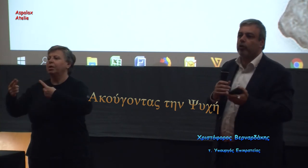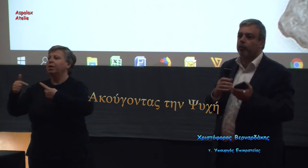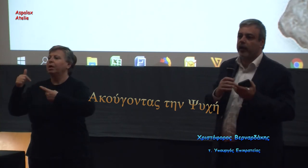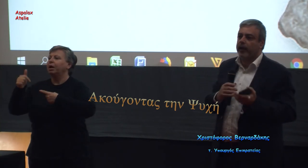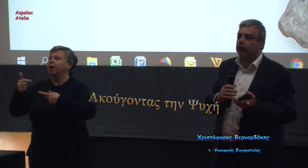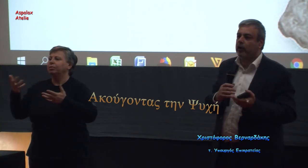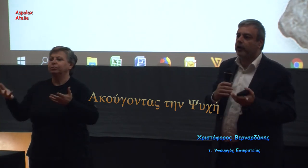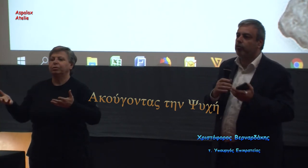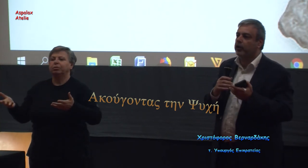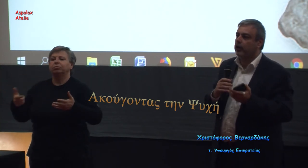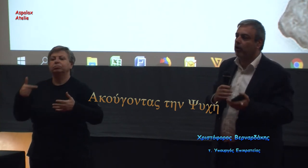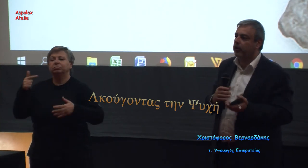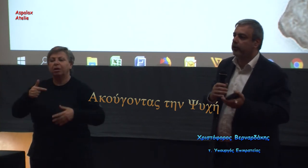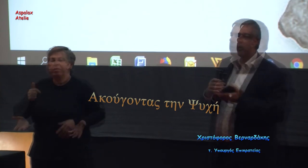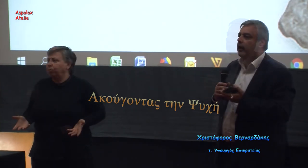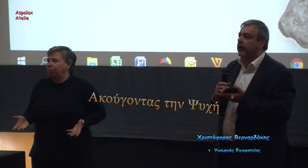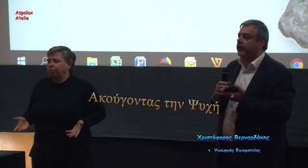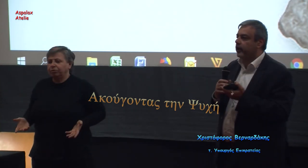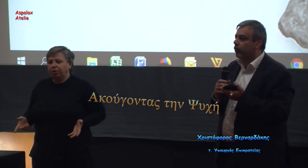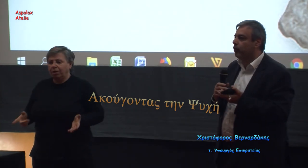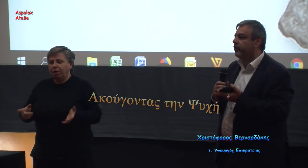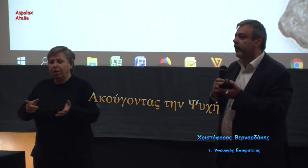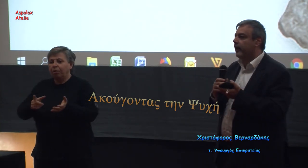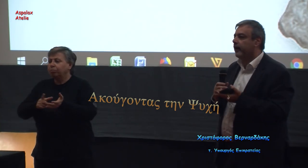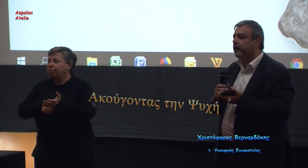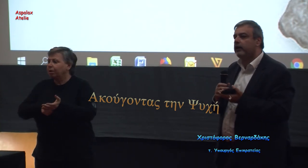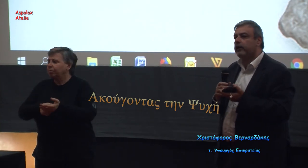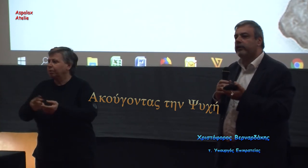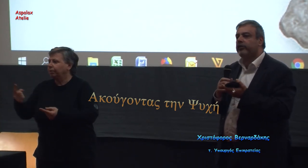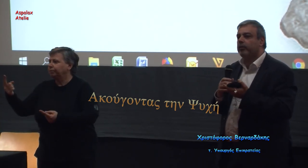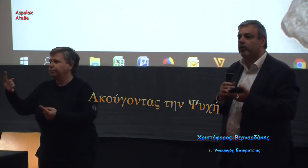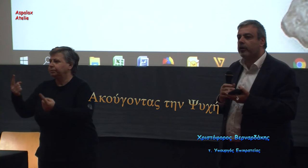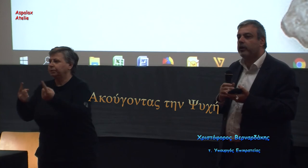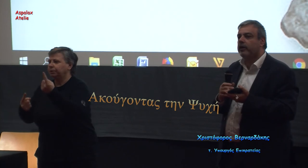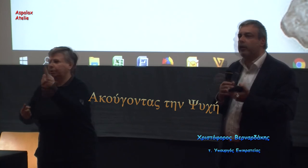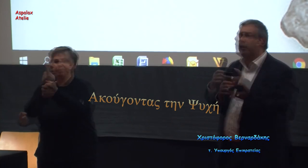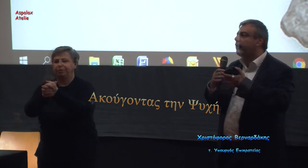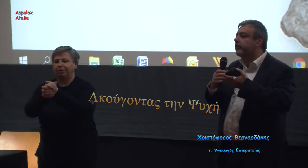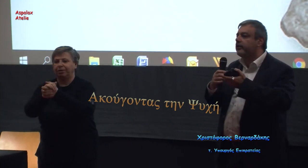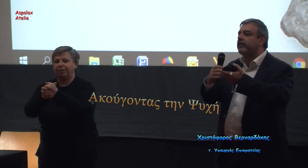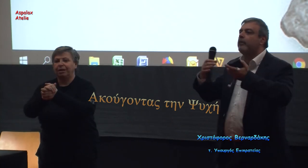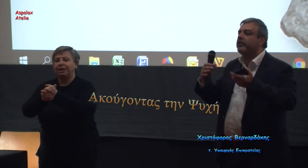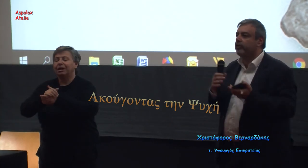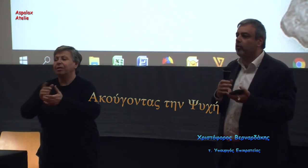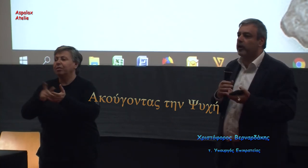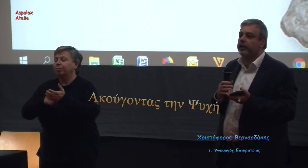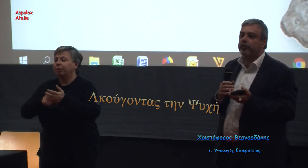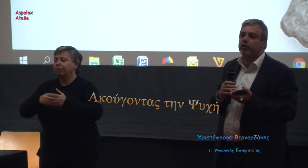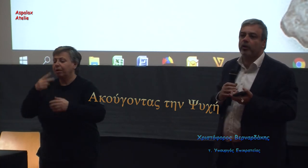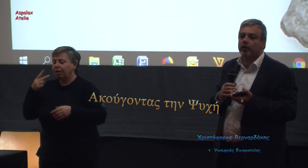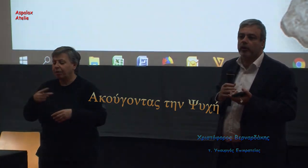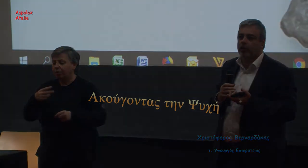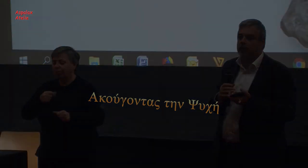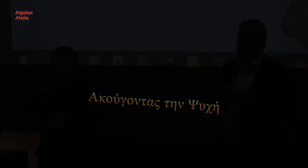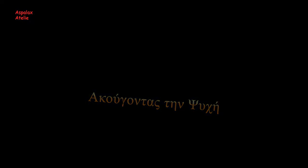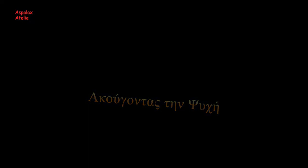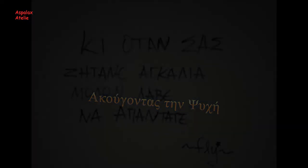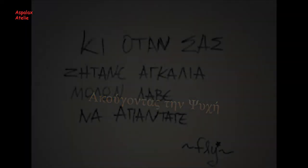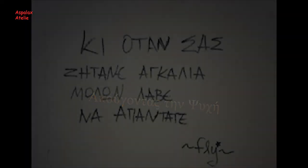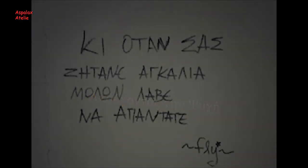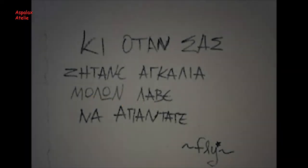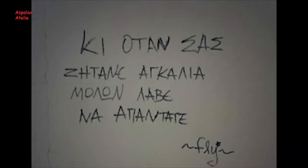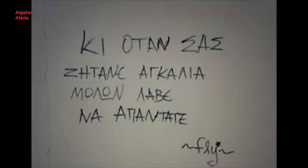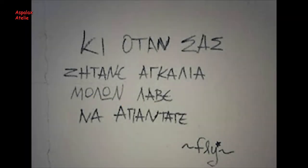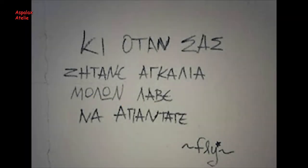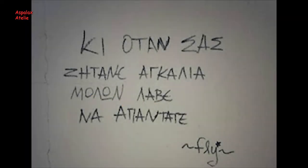Να μιλήσουν από τα κάτω, να μιλήσουν οι κοινότητες, να στηριχθούμε στην αλληλεγγύη, στη συμμετοχή αυτής της άμεσης δημοκρατίας των κοινοτήτων.